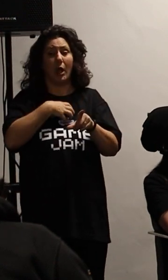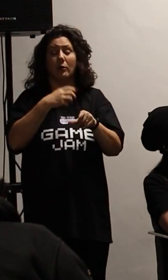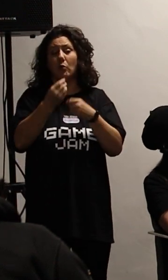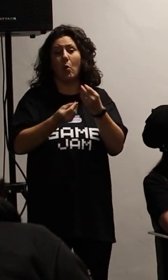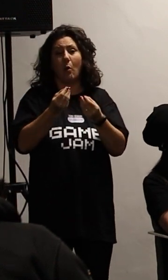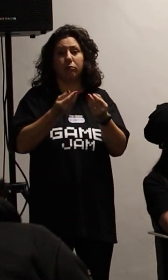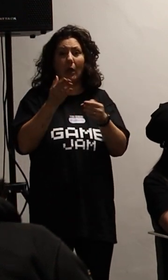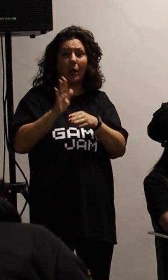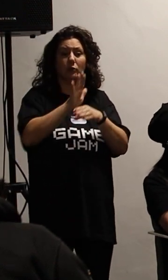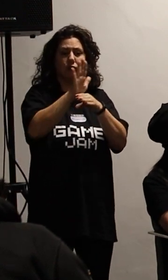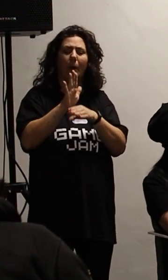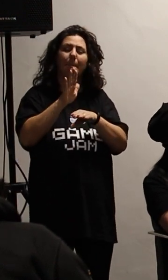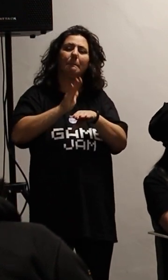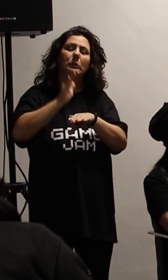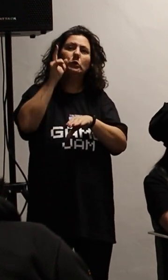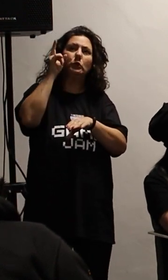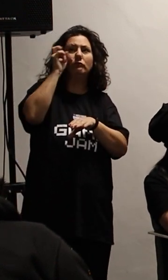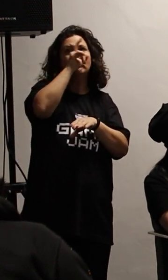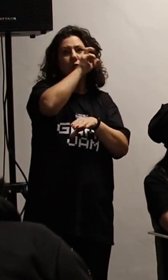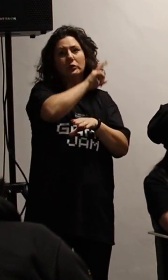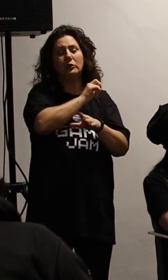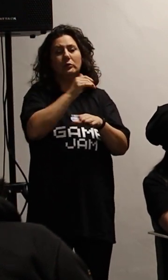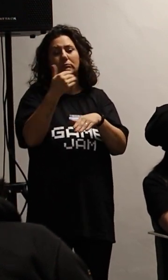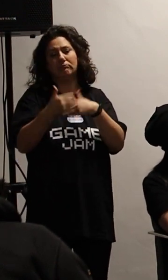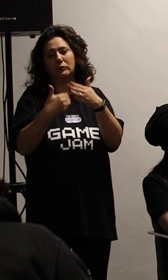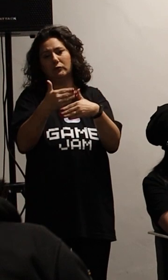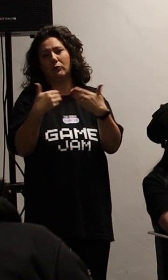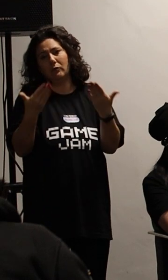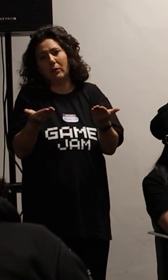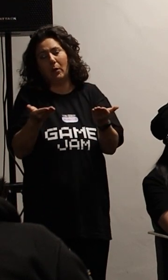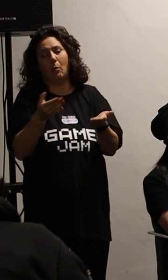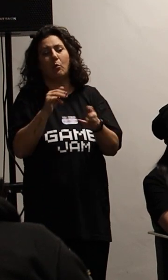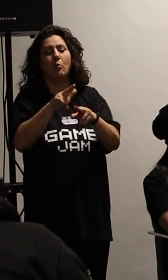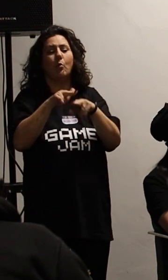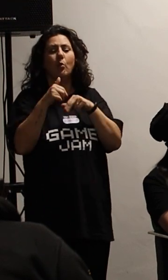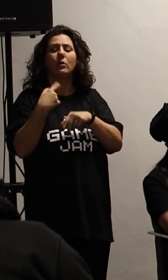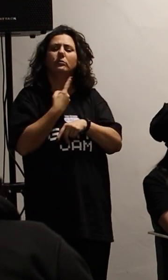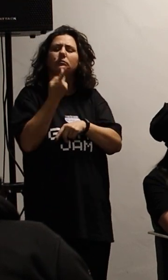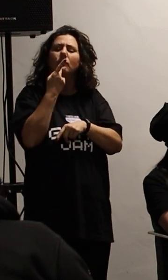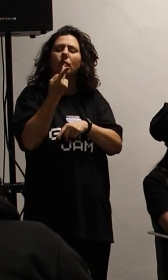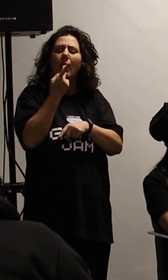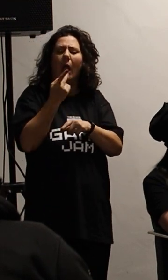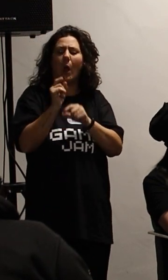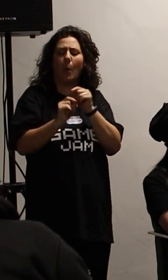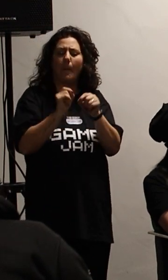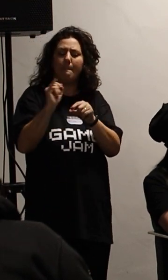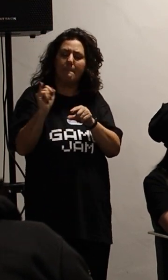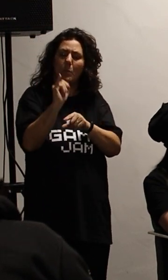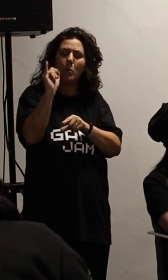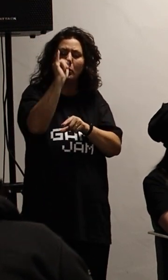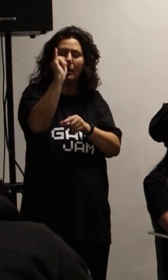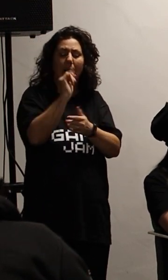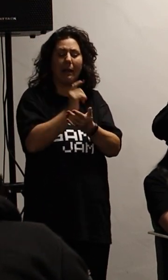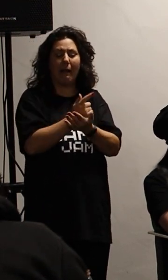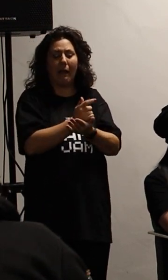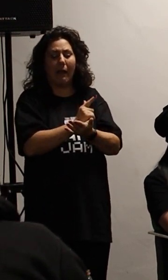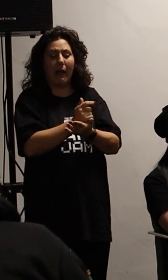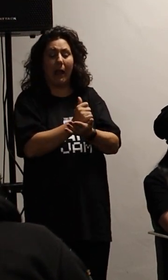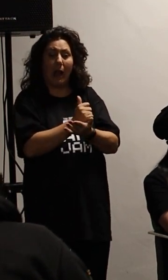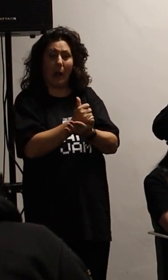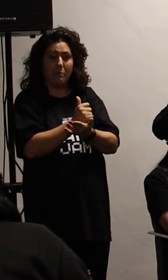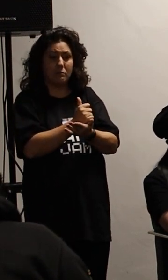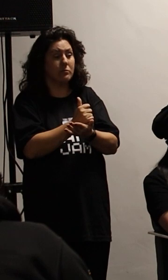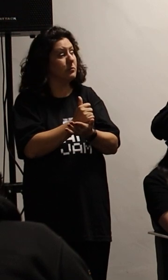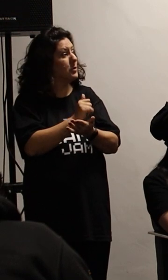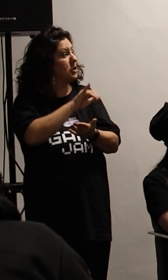sozinho é mais difícil de desenvolver um jogo sozinho, né? Então, por isso que a gente fala muito da importância das Game Jams, né? Como essa que